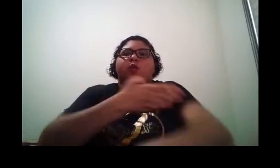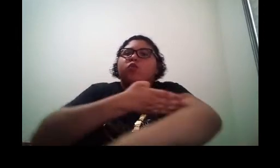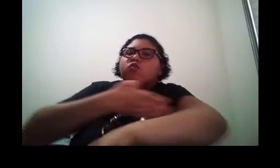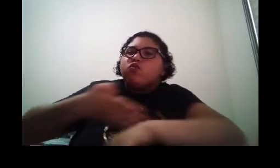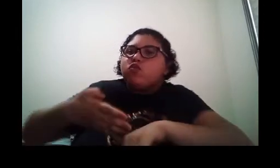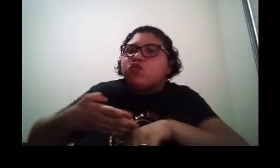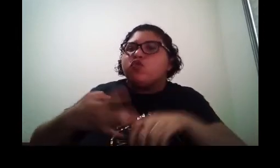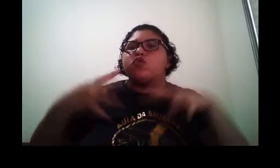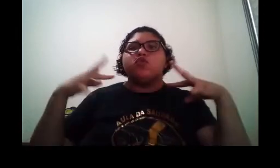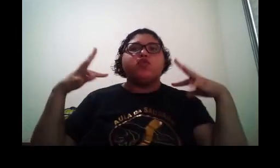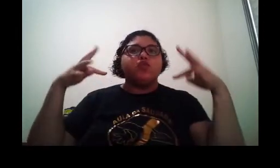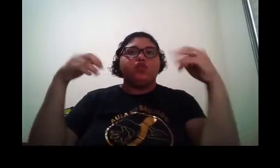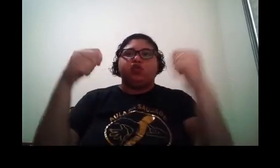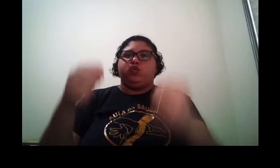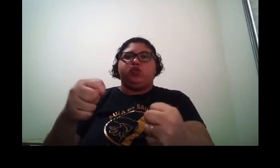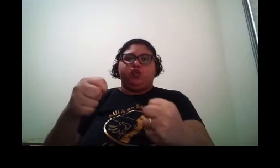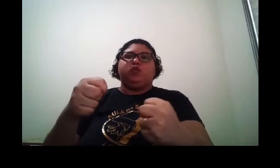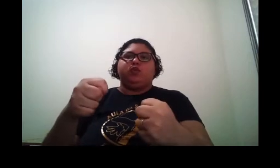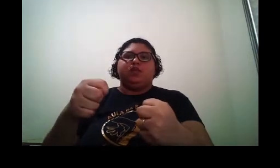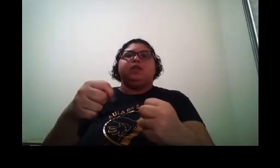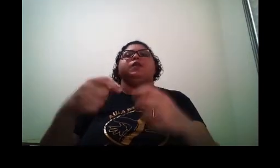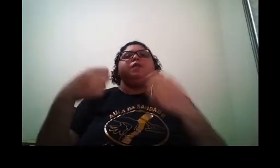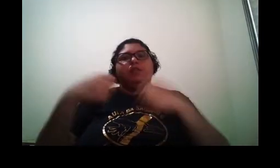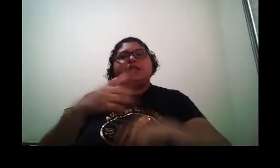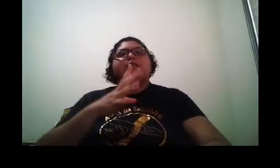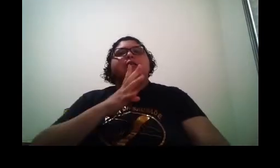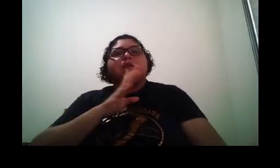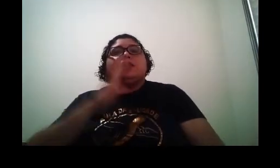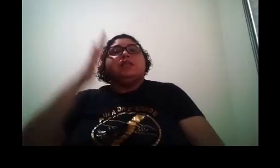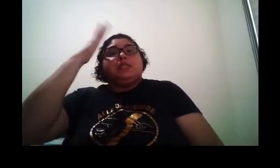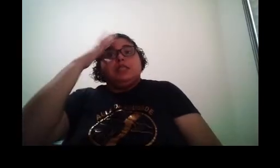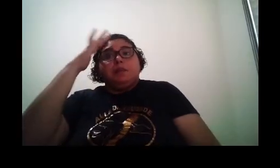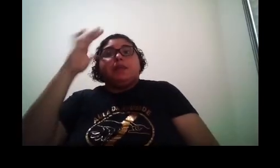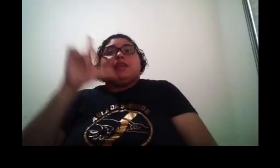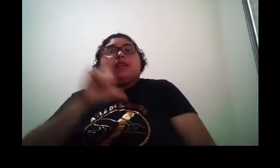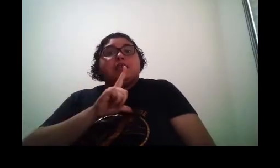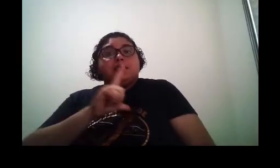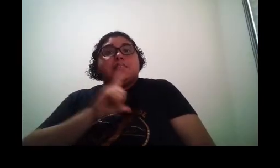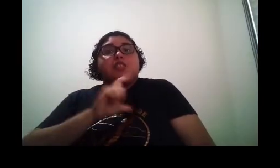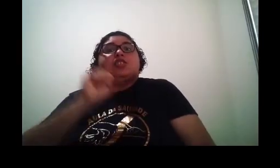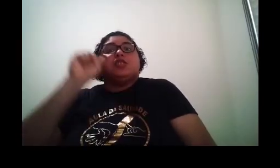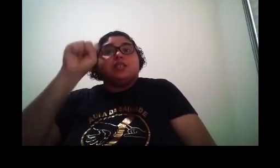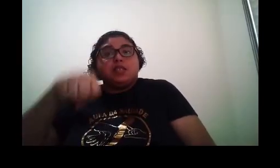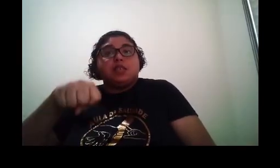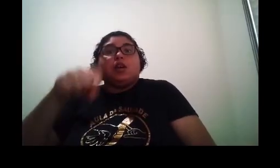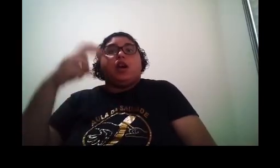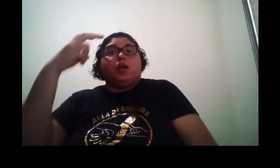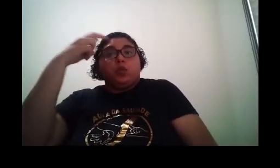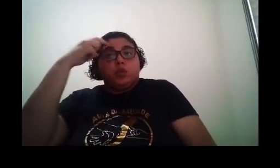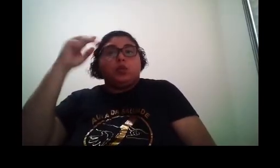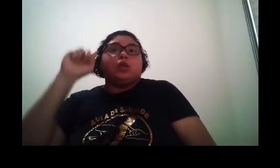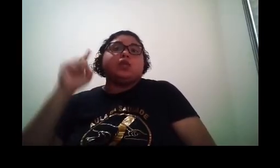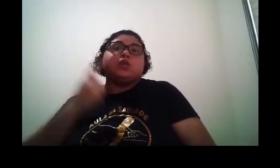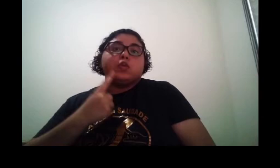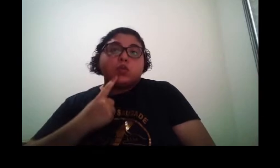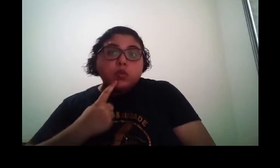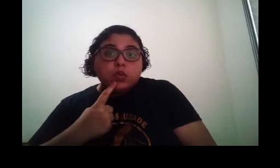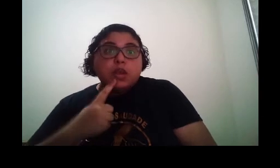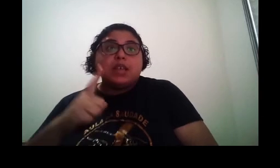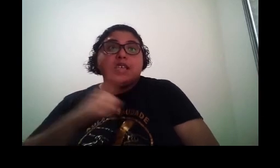ele entende o mundo e ele interage com a sociedade. Então existe sim essa cultura, ela é viva durante o nosso meio,